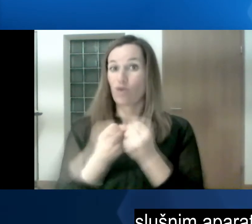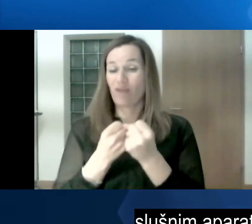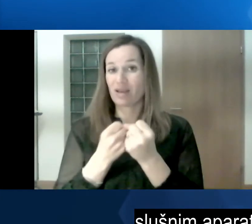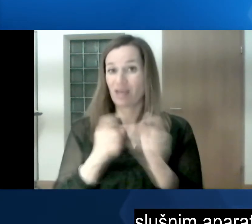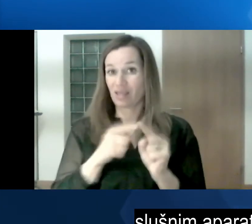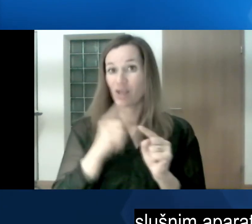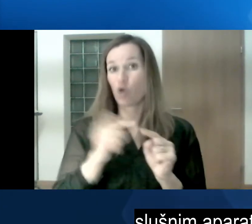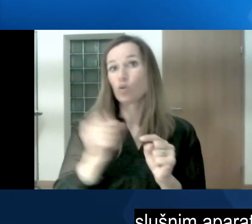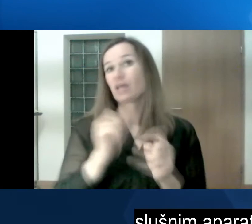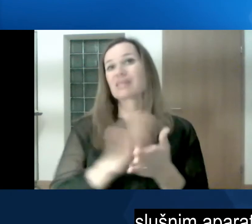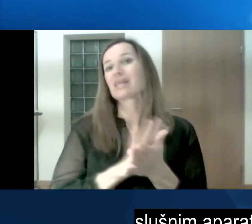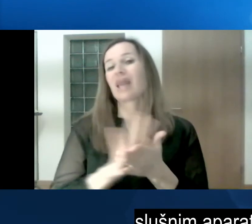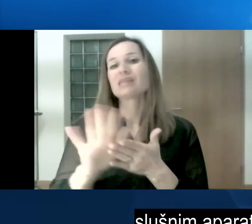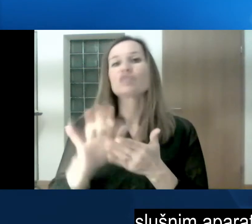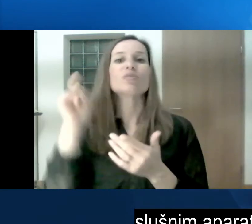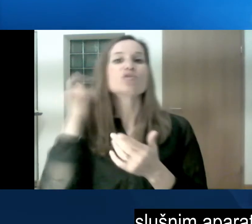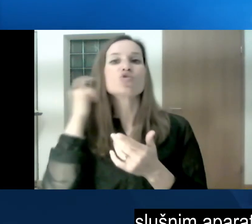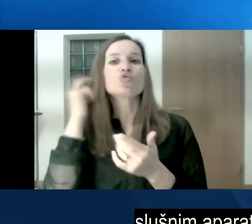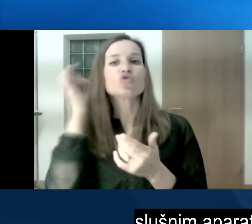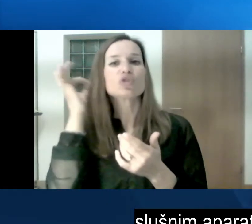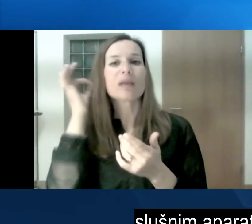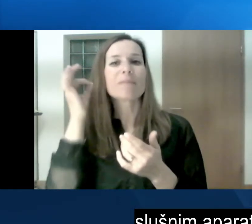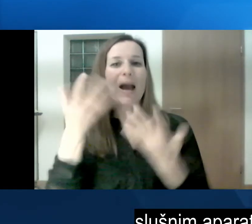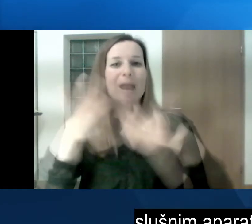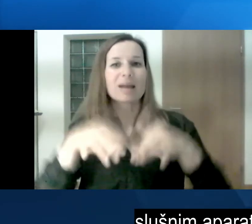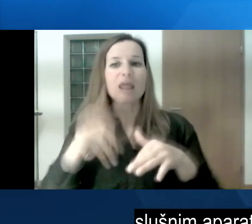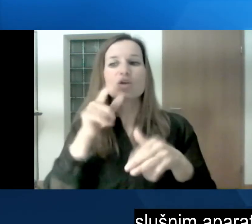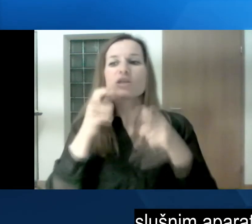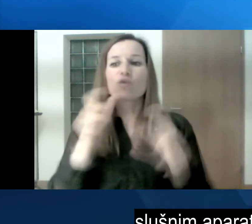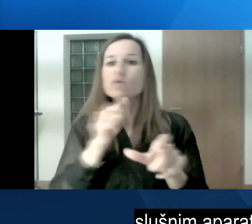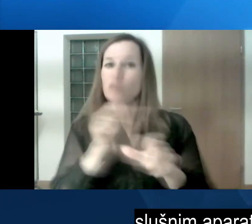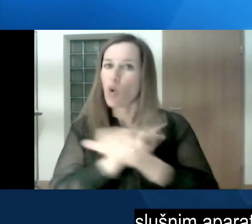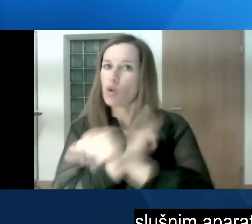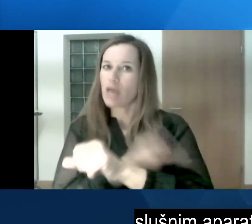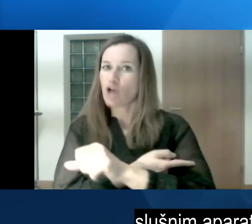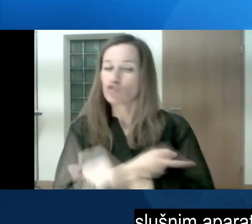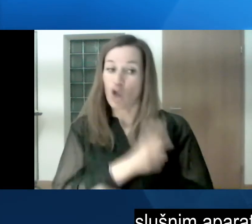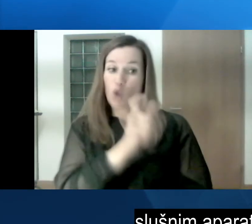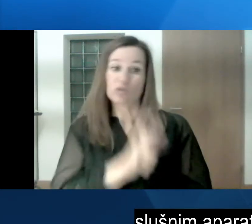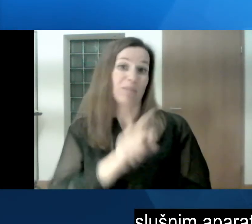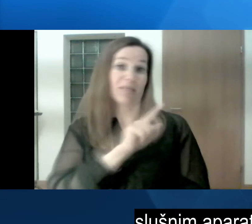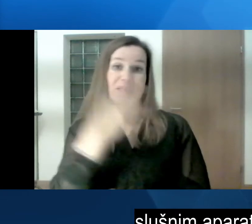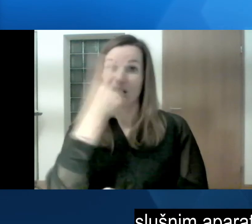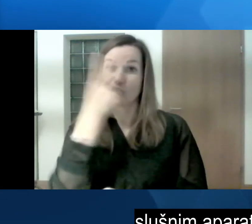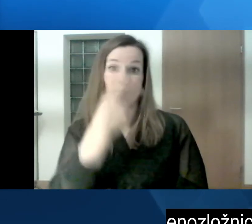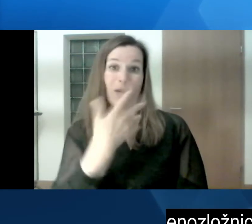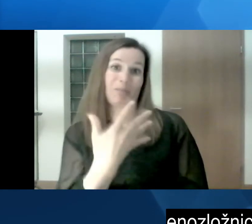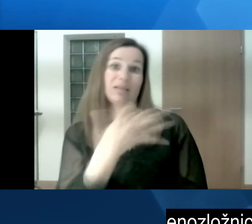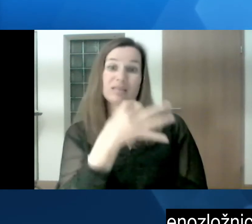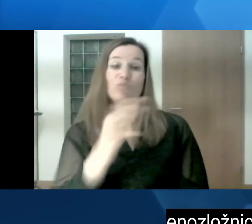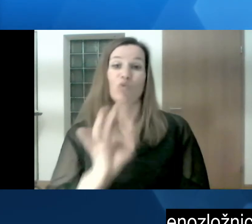klasičnim slušnim aparatom, ki zvok samo ojača, oseba ne razume 50%